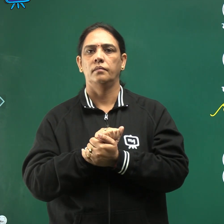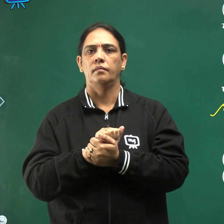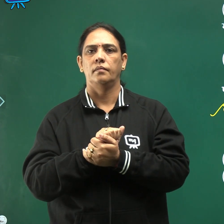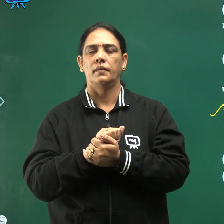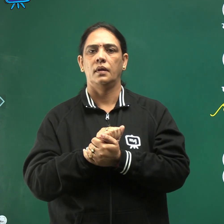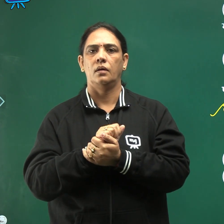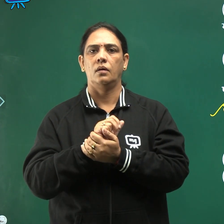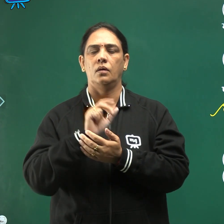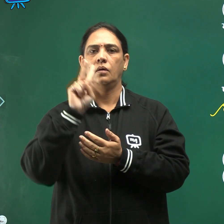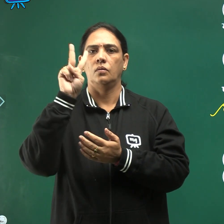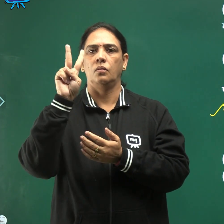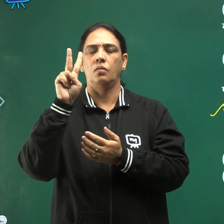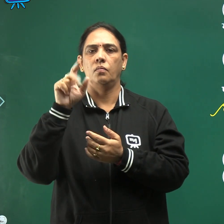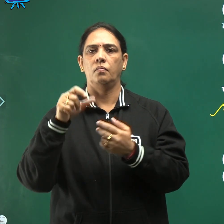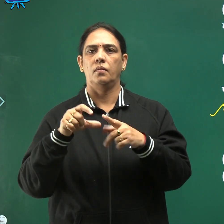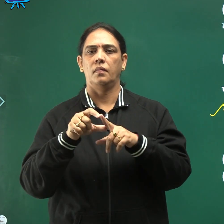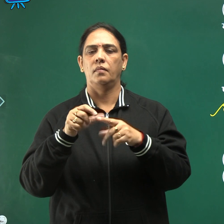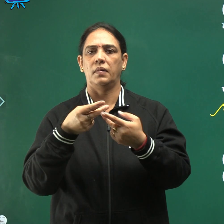दो प्रकार से